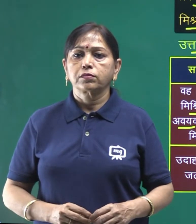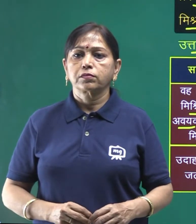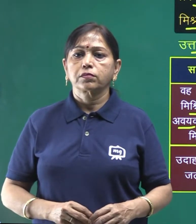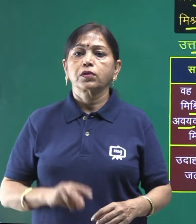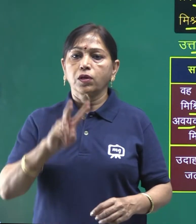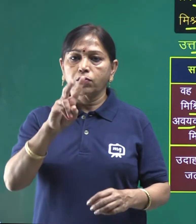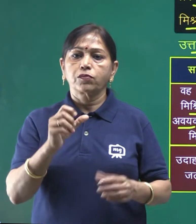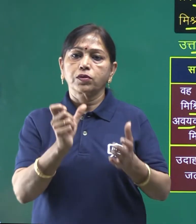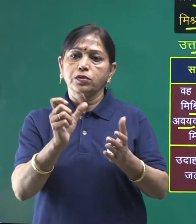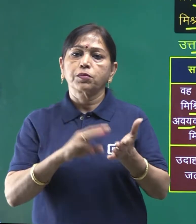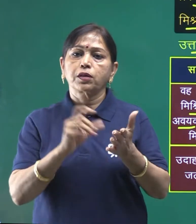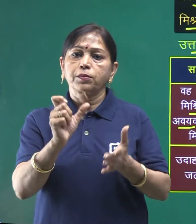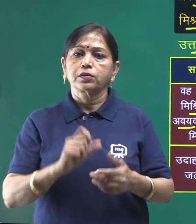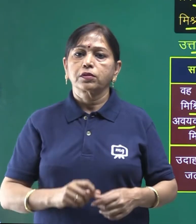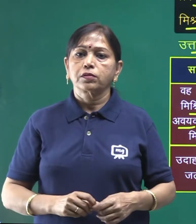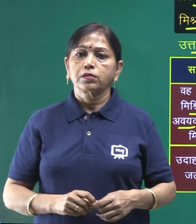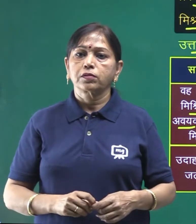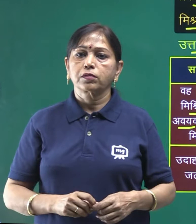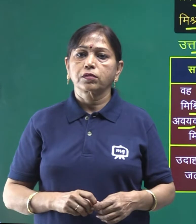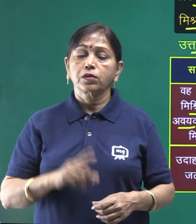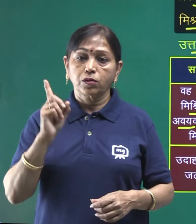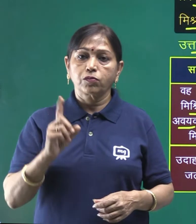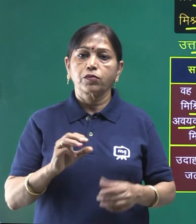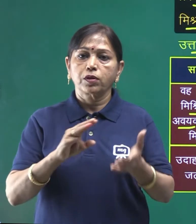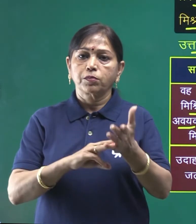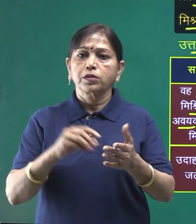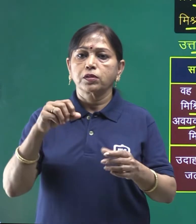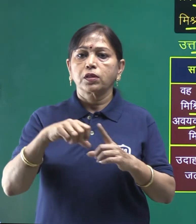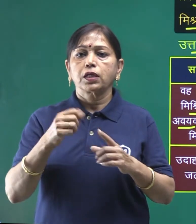विषमांगी मिश्रण वह मिश्रण की